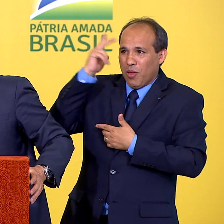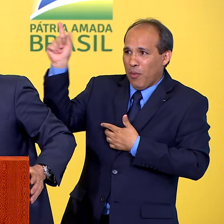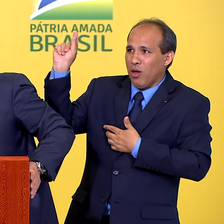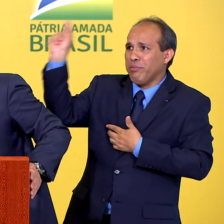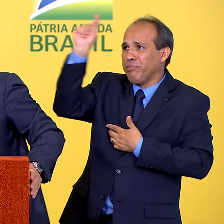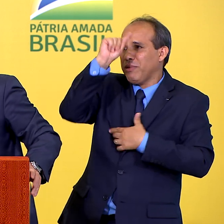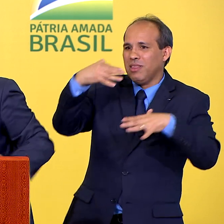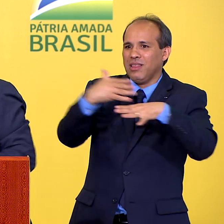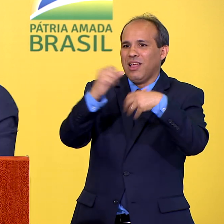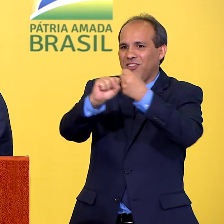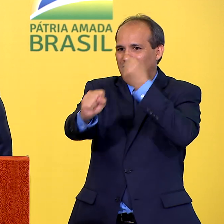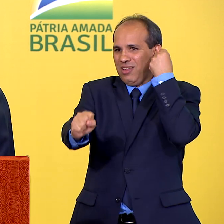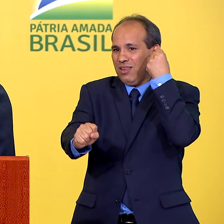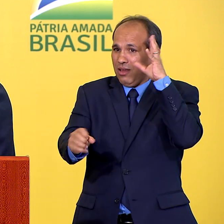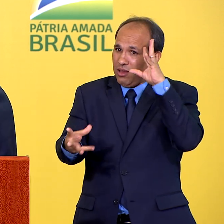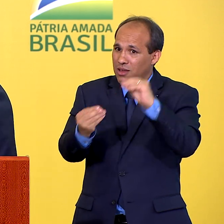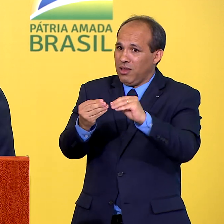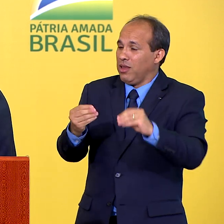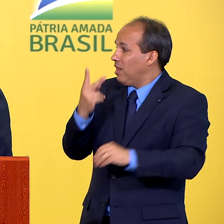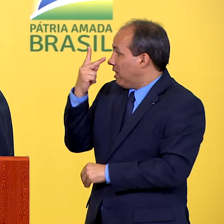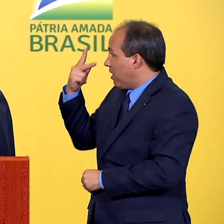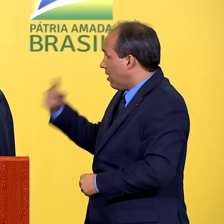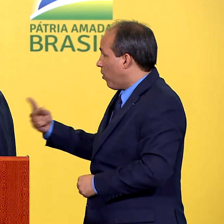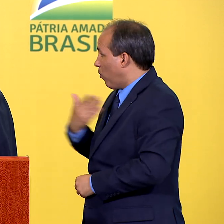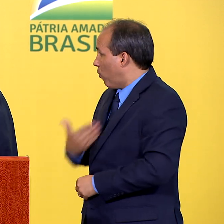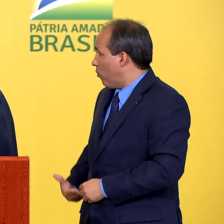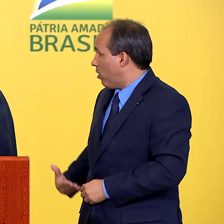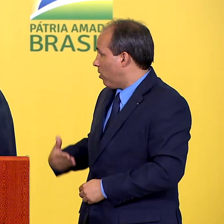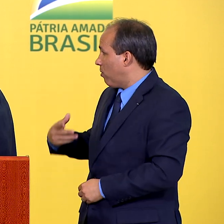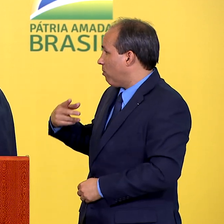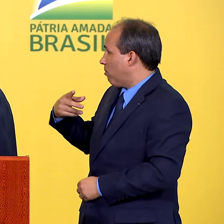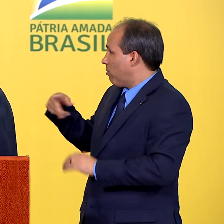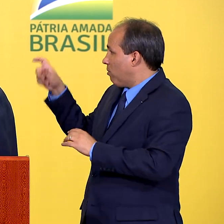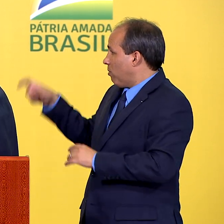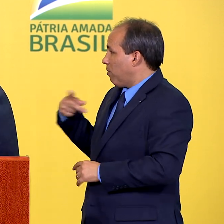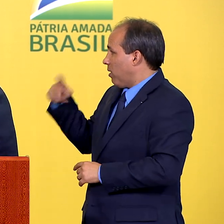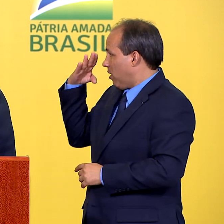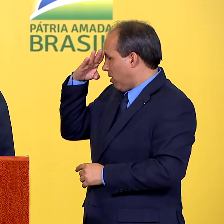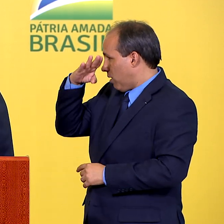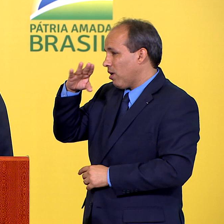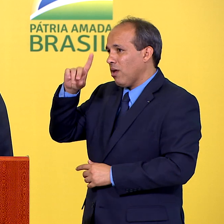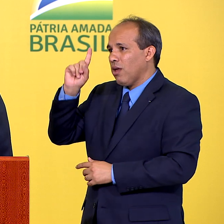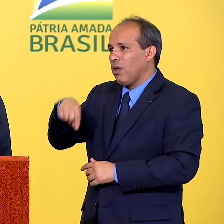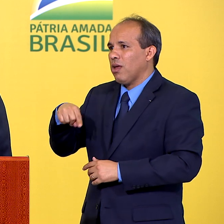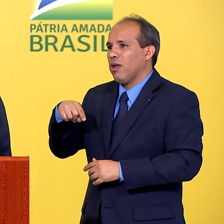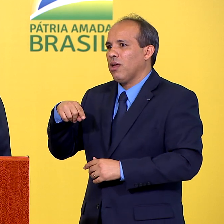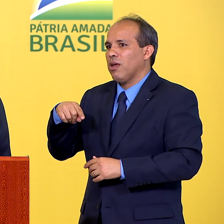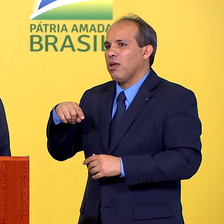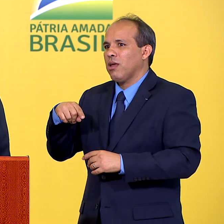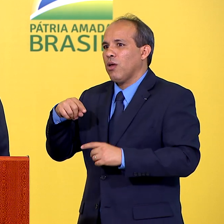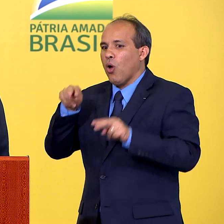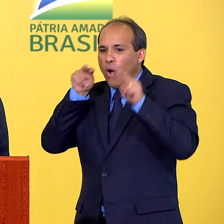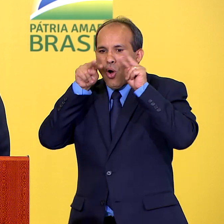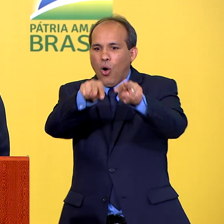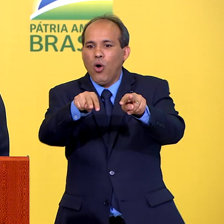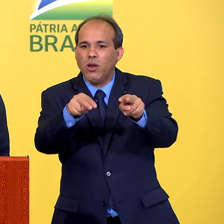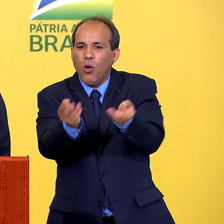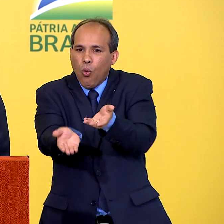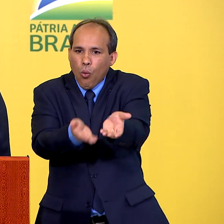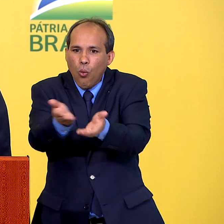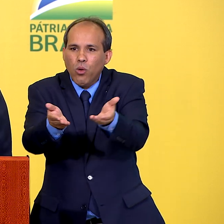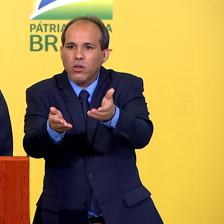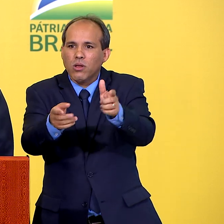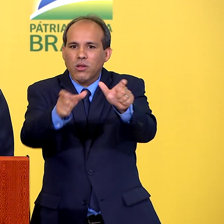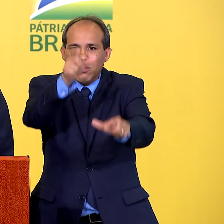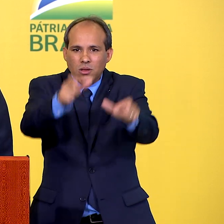cidades. Ou seja, o seu governo, presidente Bolsonaro, é o governo que cuida das pessoas, que cuida da